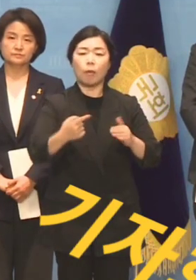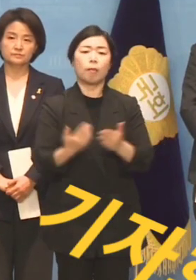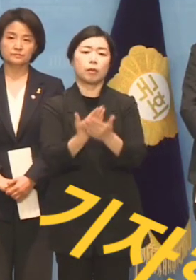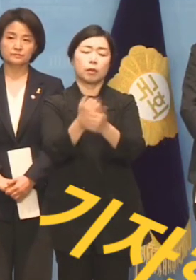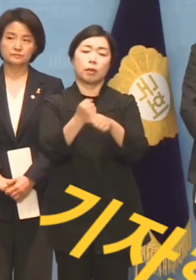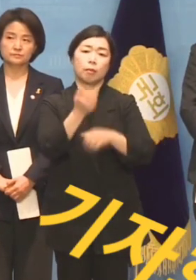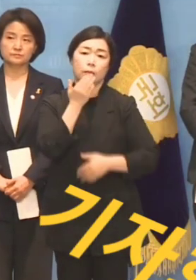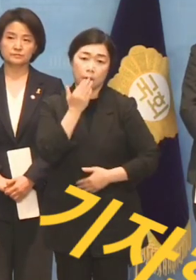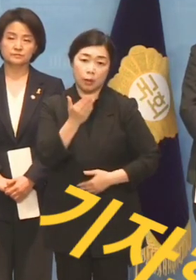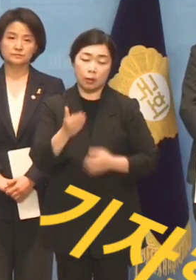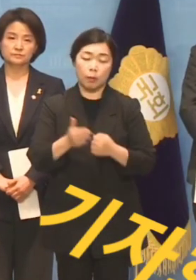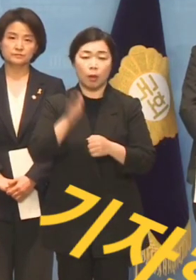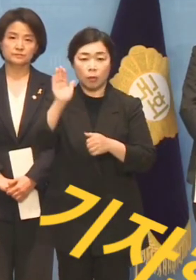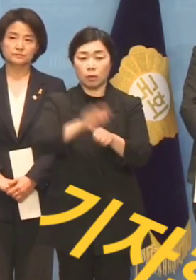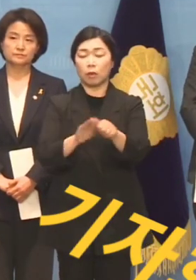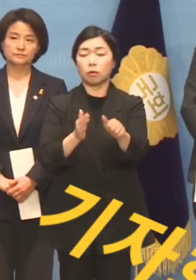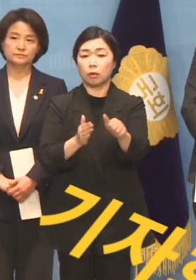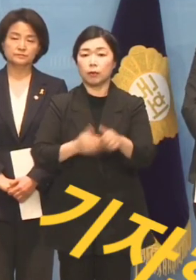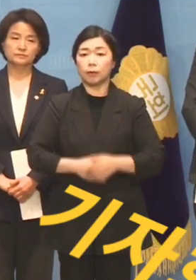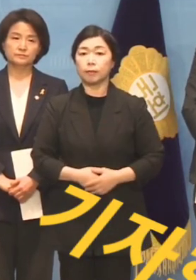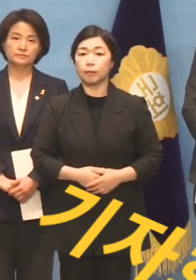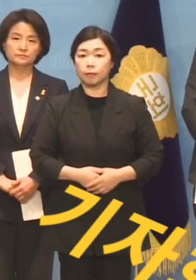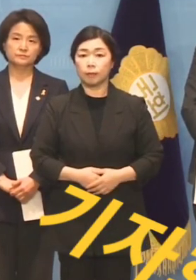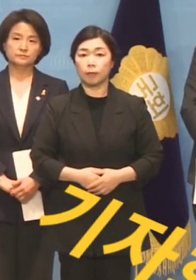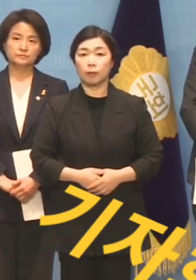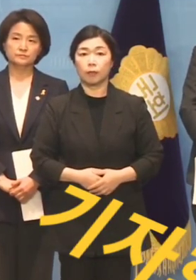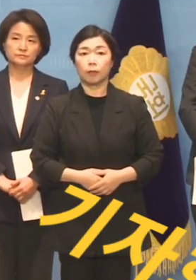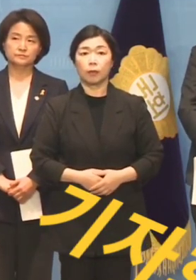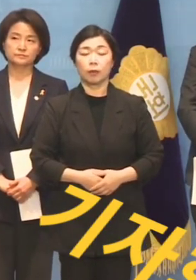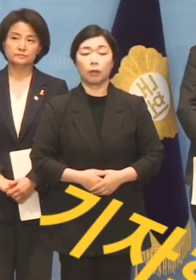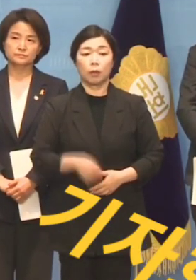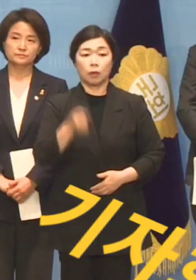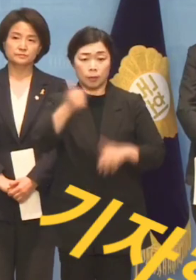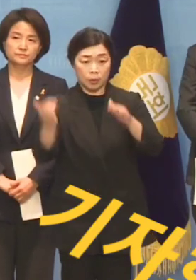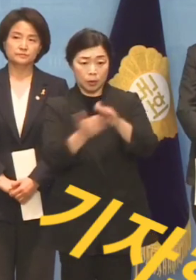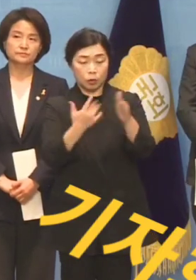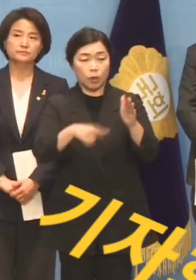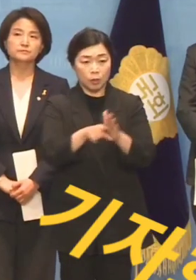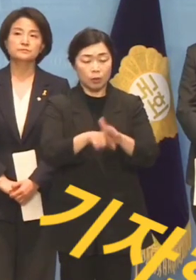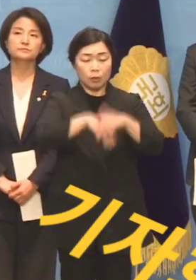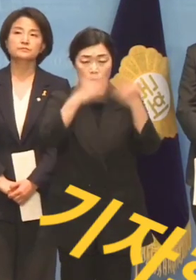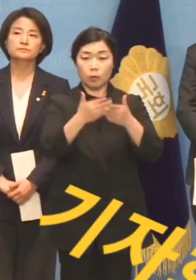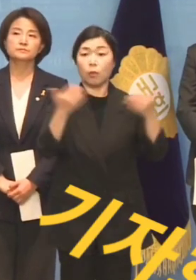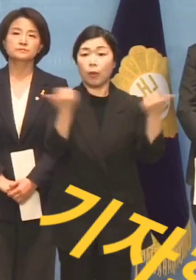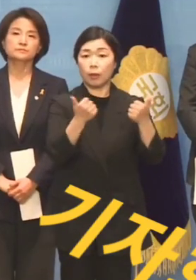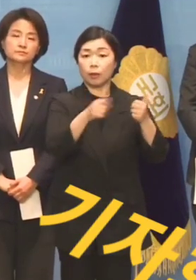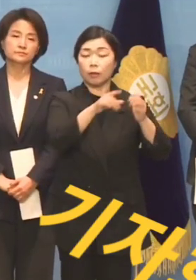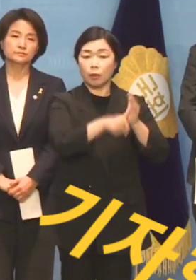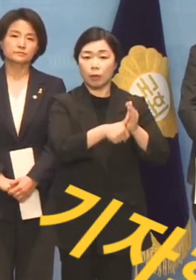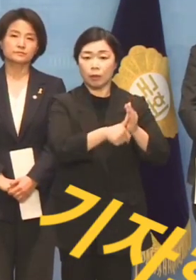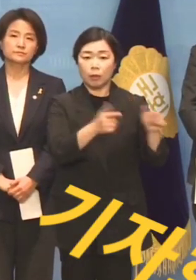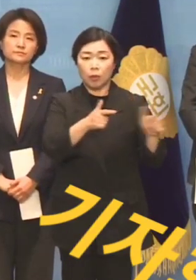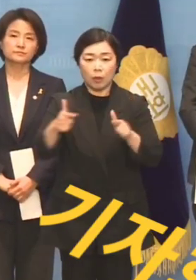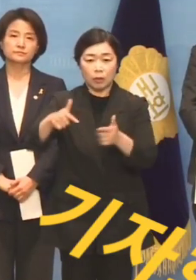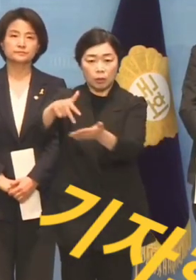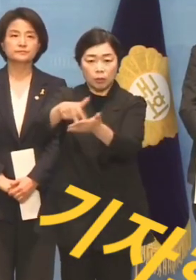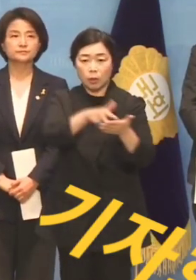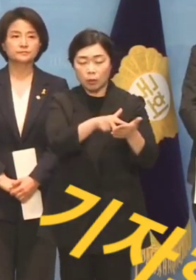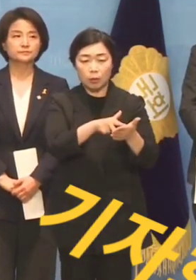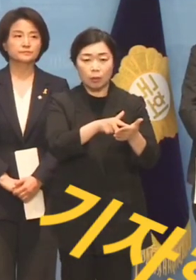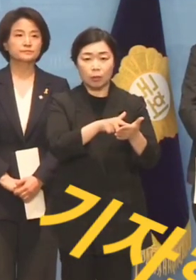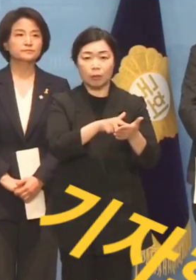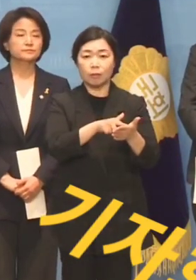부탁을 드립니다. 이를 위해서는 전원위원회에 이런 다양한